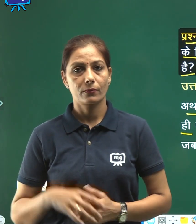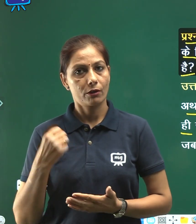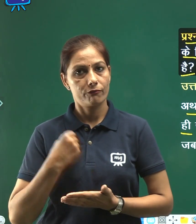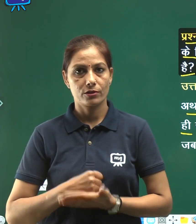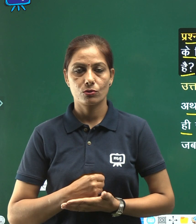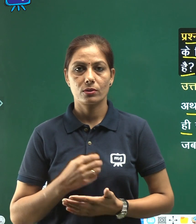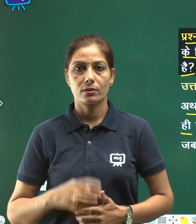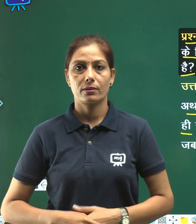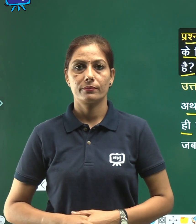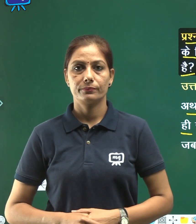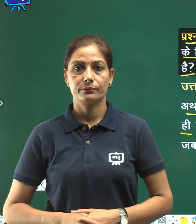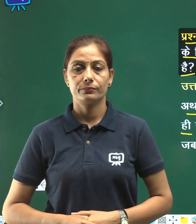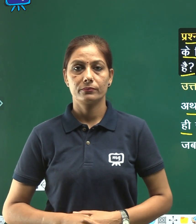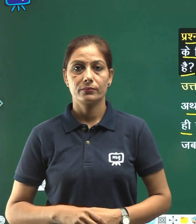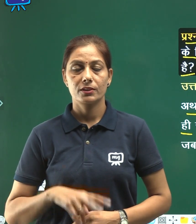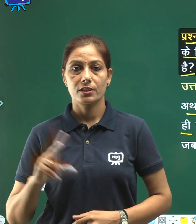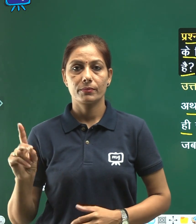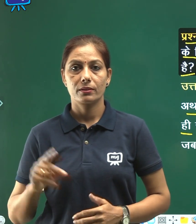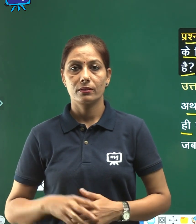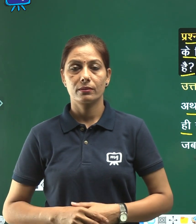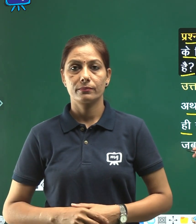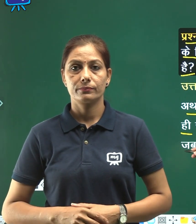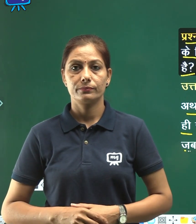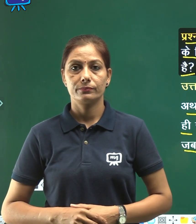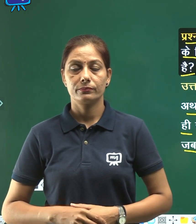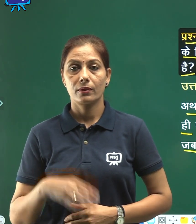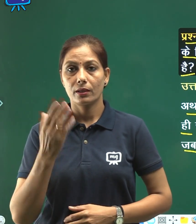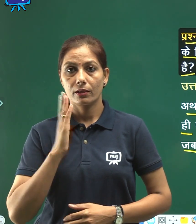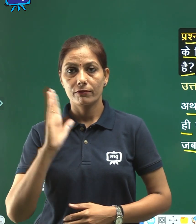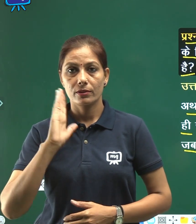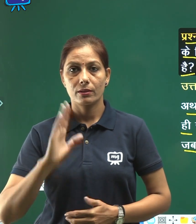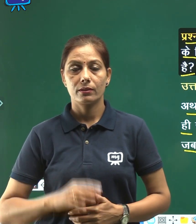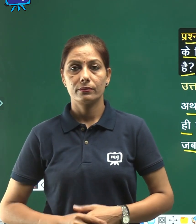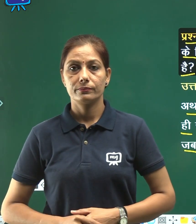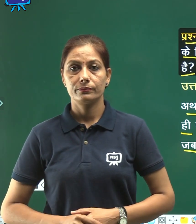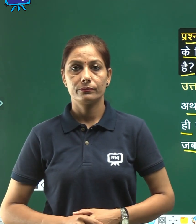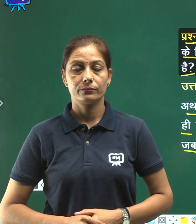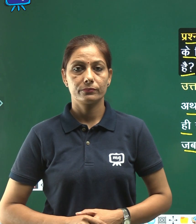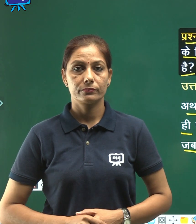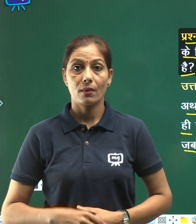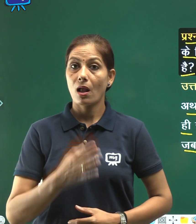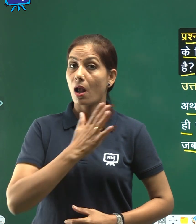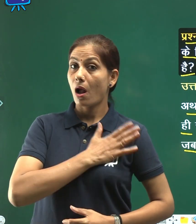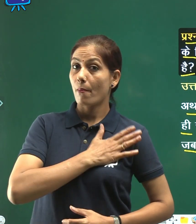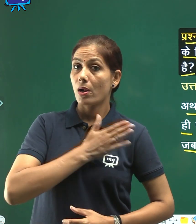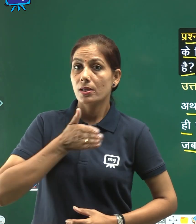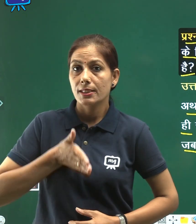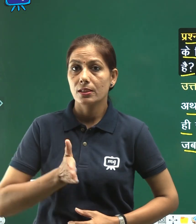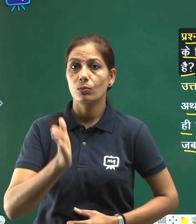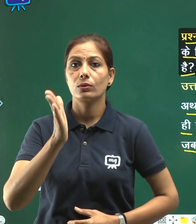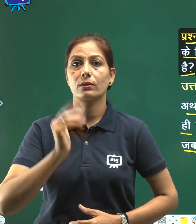निश्चित है, जबकि कविता अमर होती है,